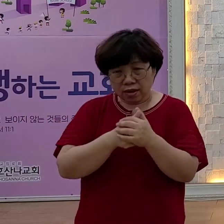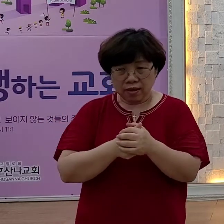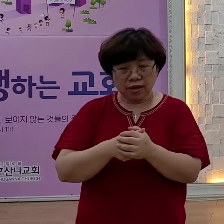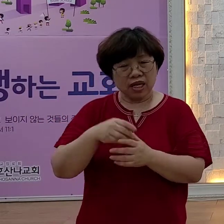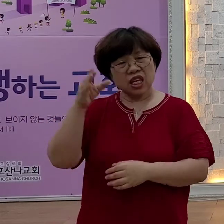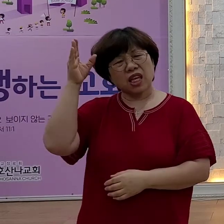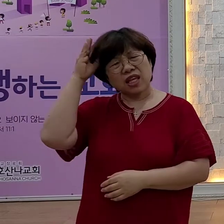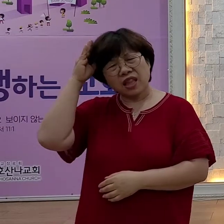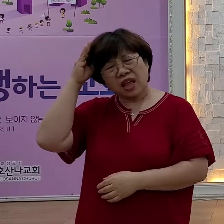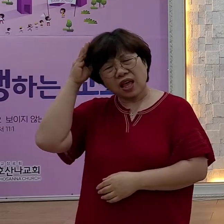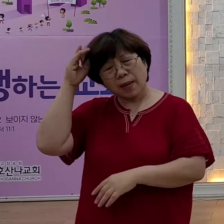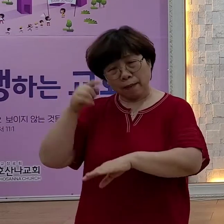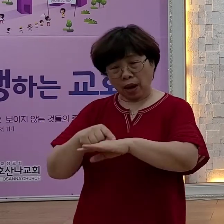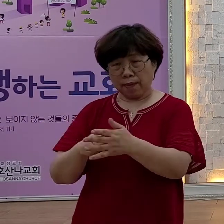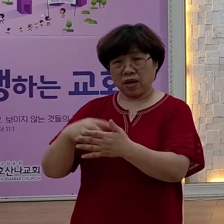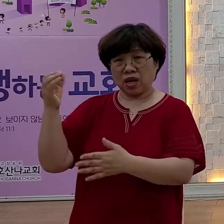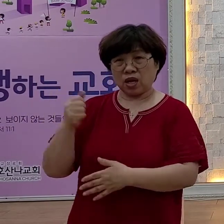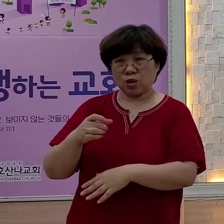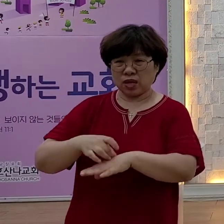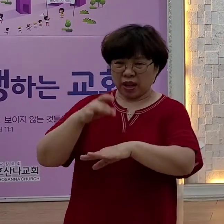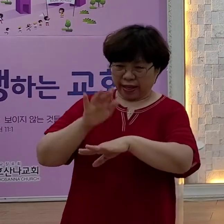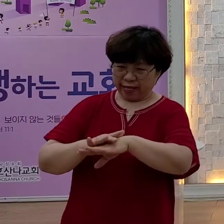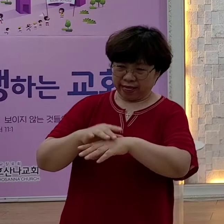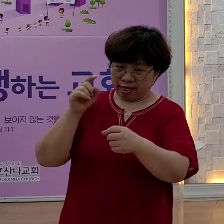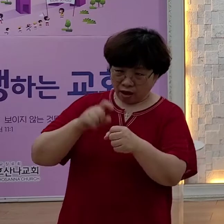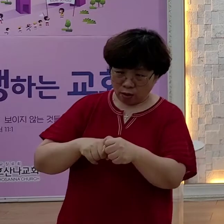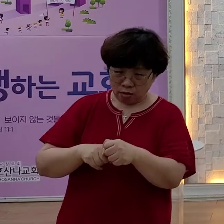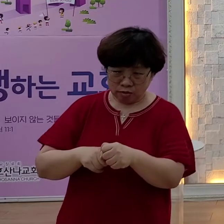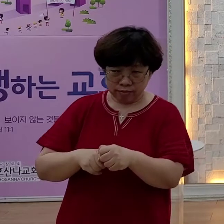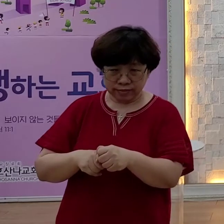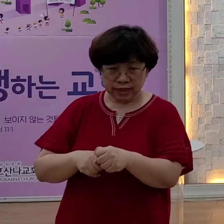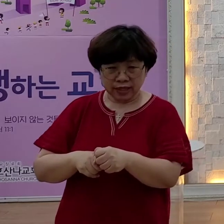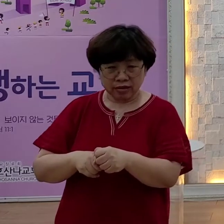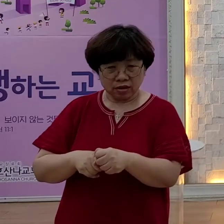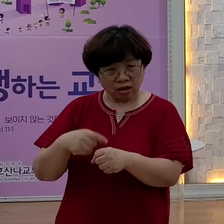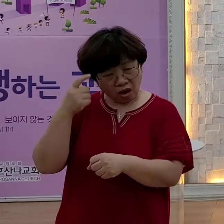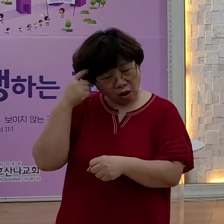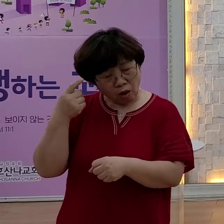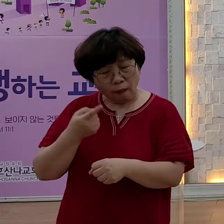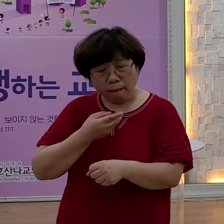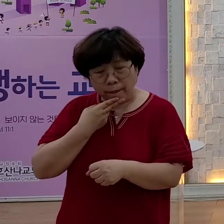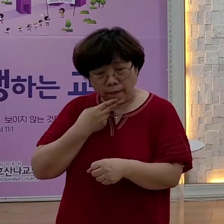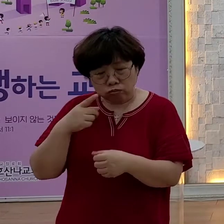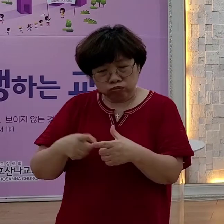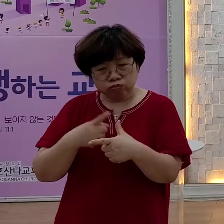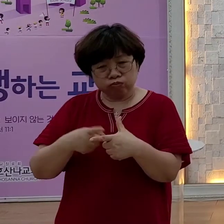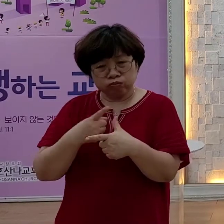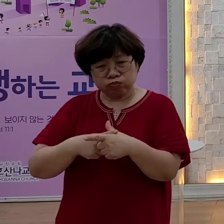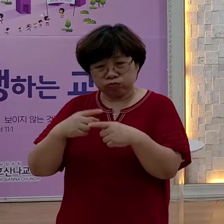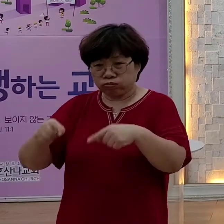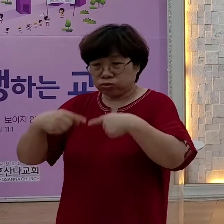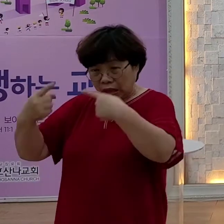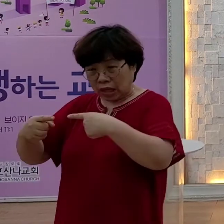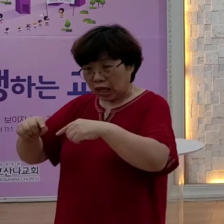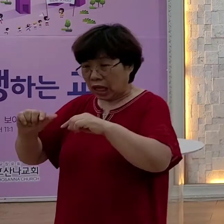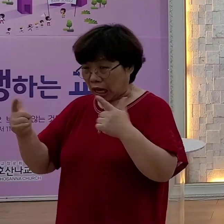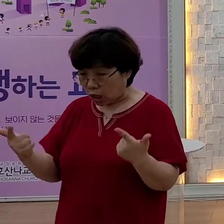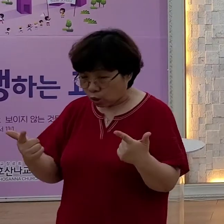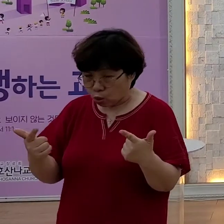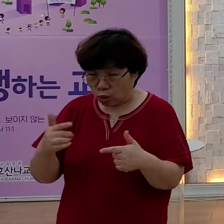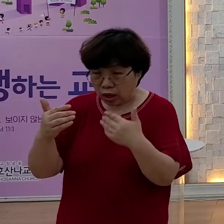기대감을 가지고 습관적이고 아무 생각 없이 함부로가 아니라 정말 하나님을 경외하는